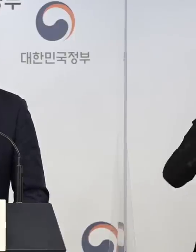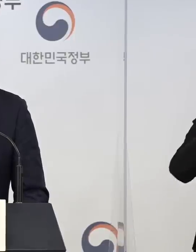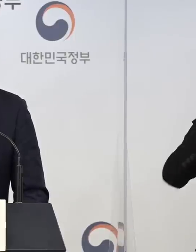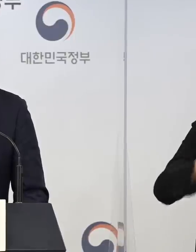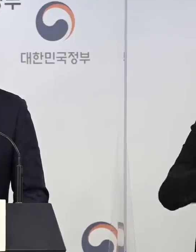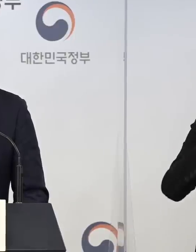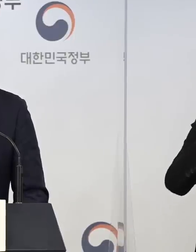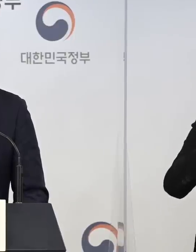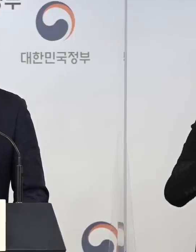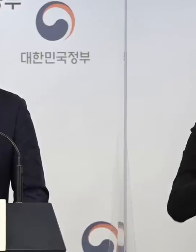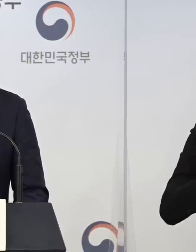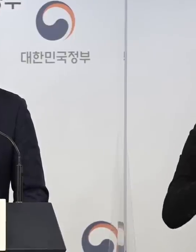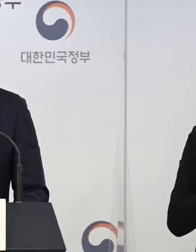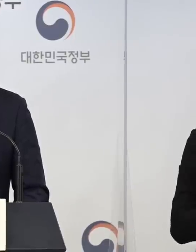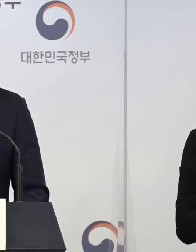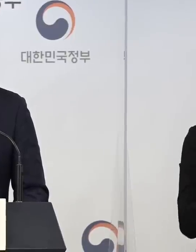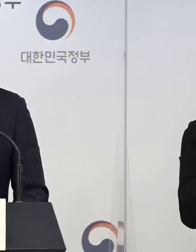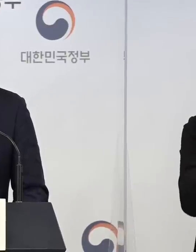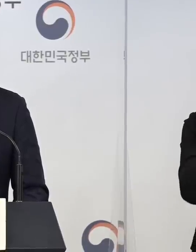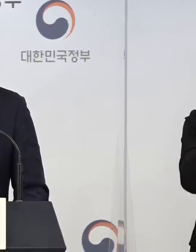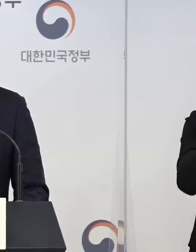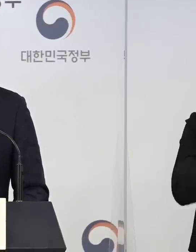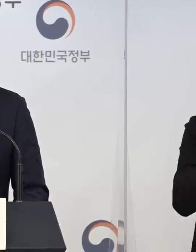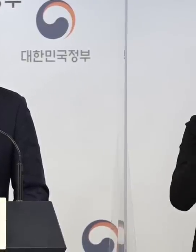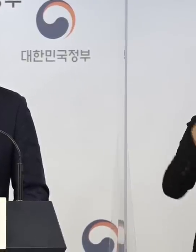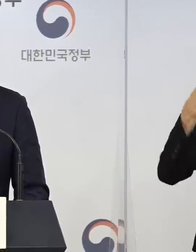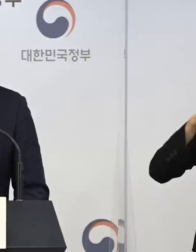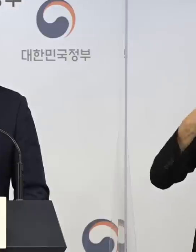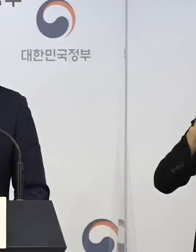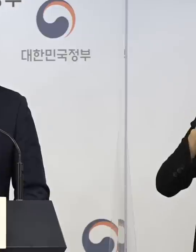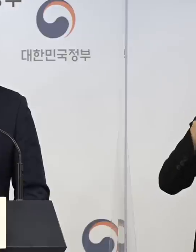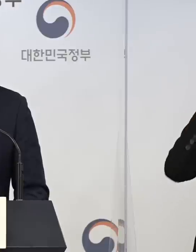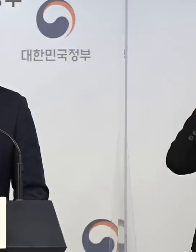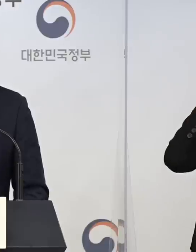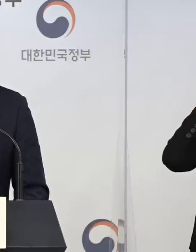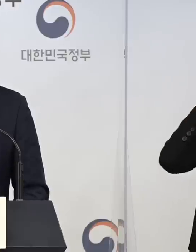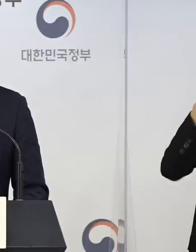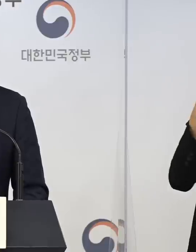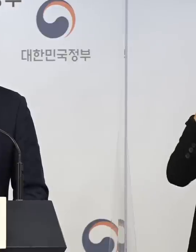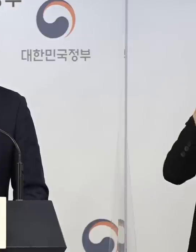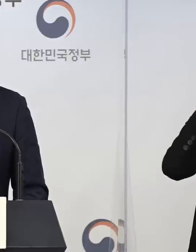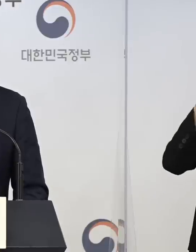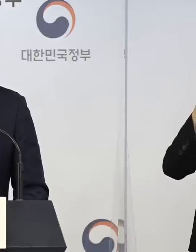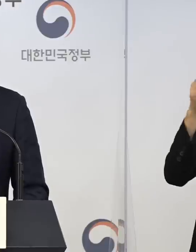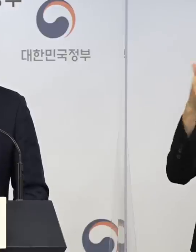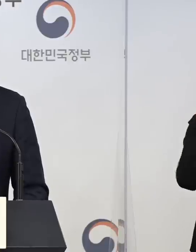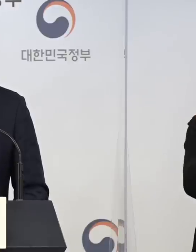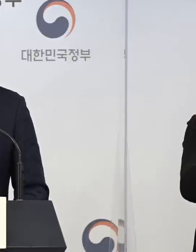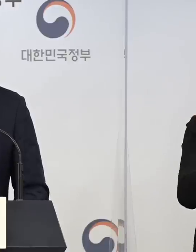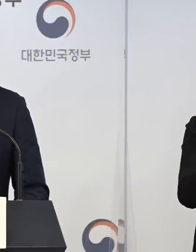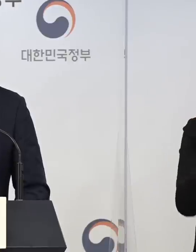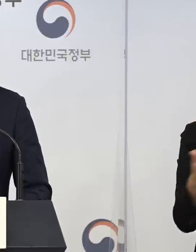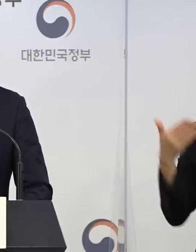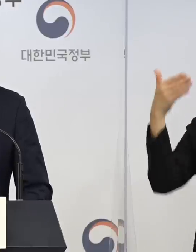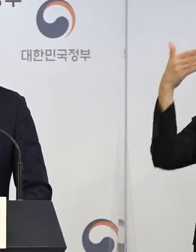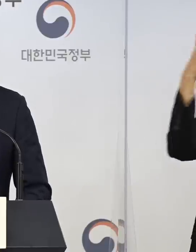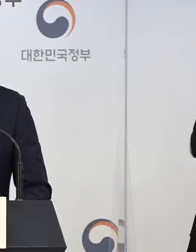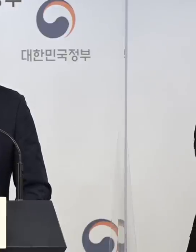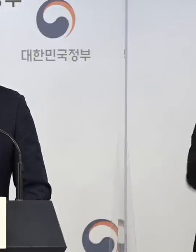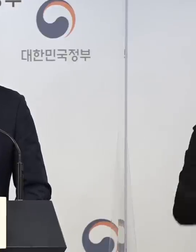5일 지구를 출발한 다누리는 145일간의 긴 항행 끝에 달에 무사히